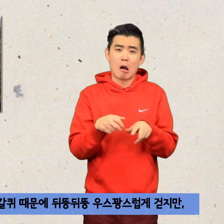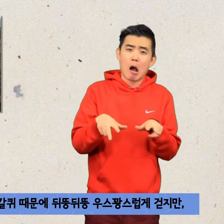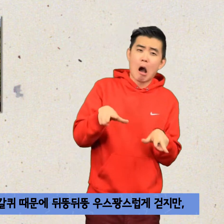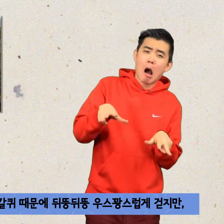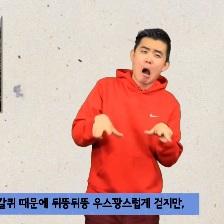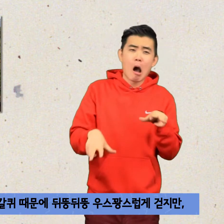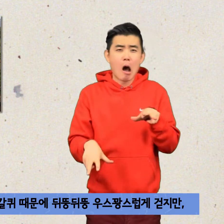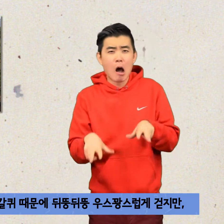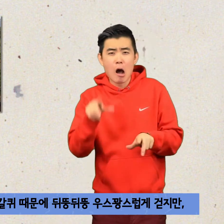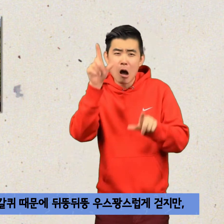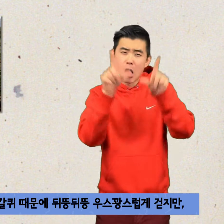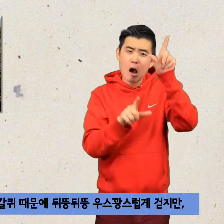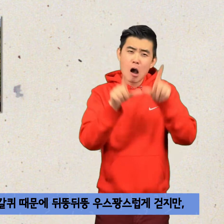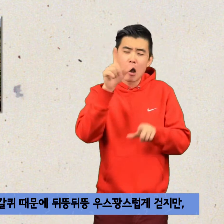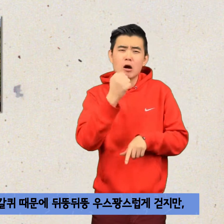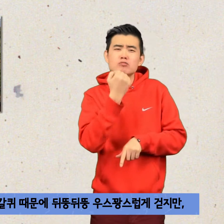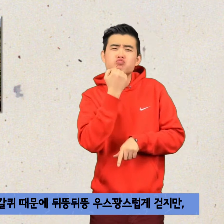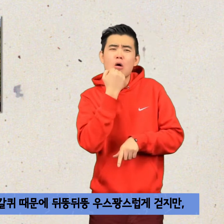걷지만